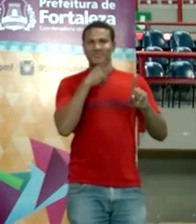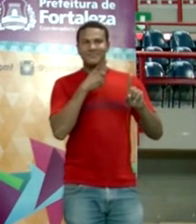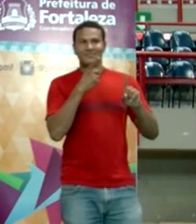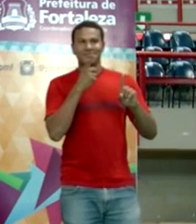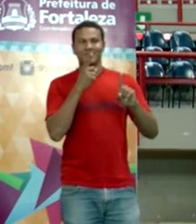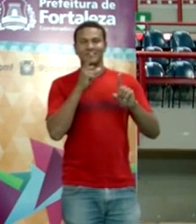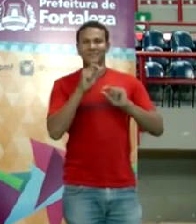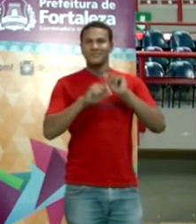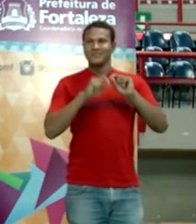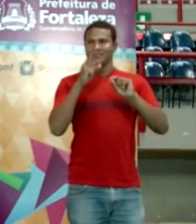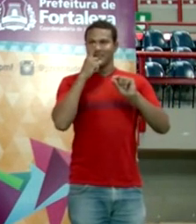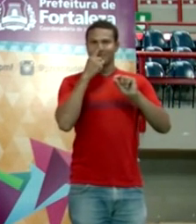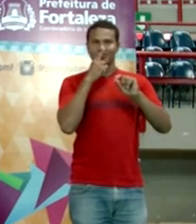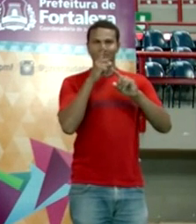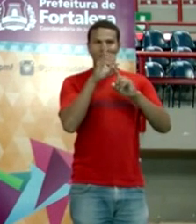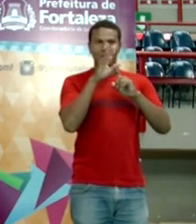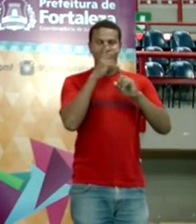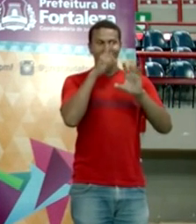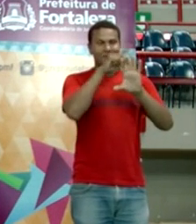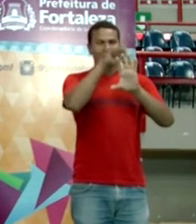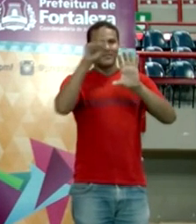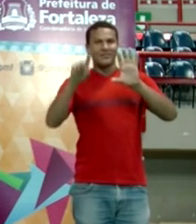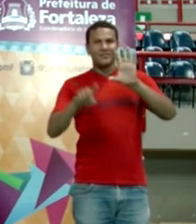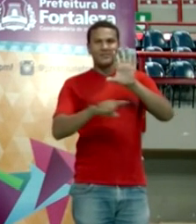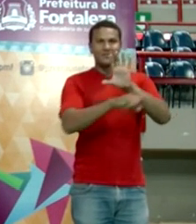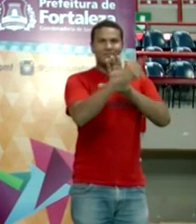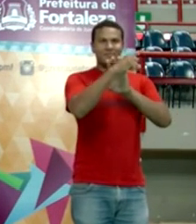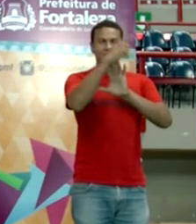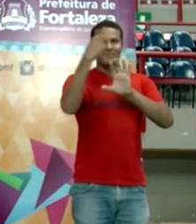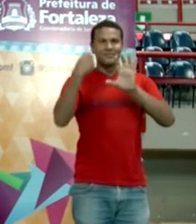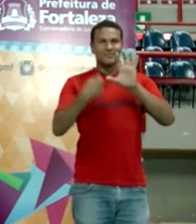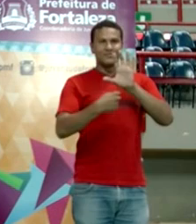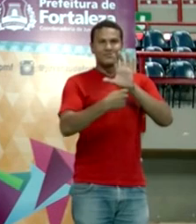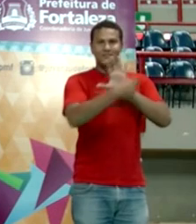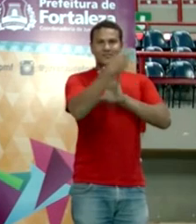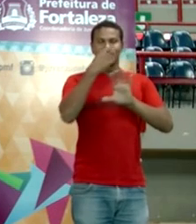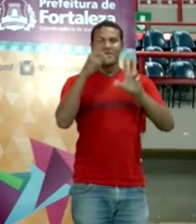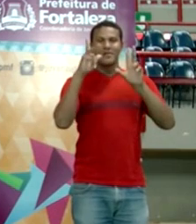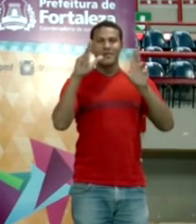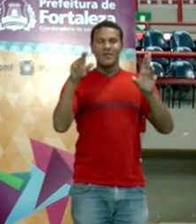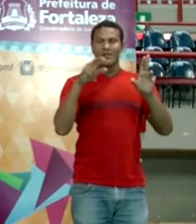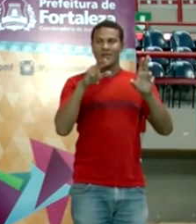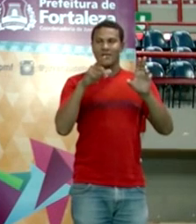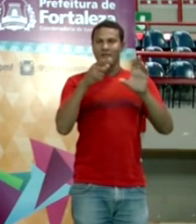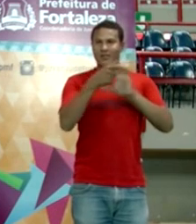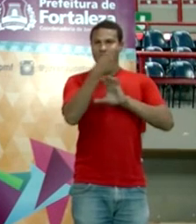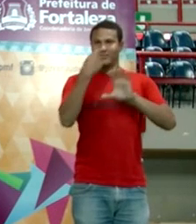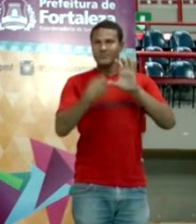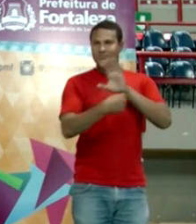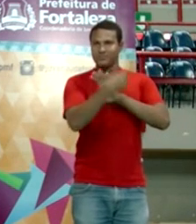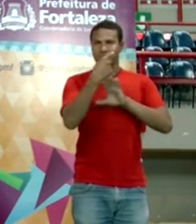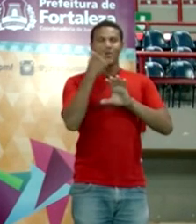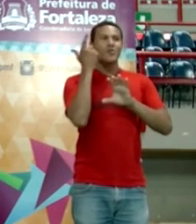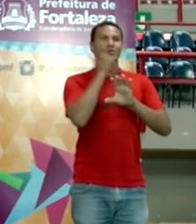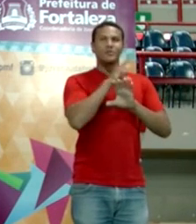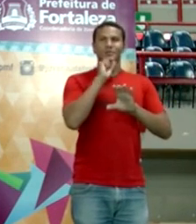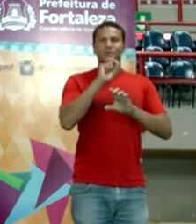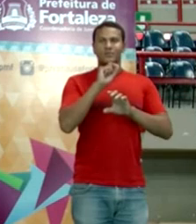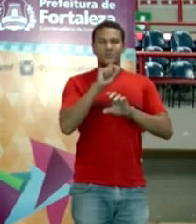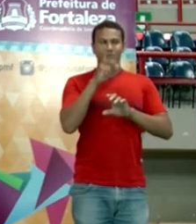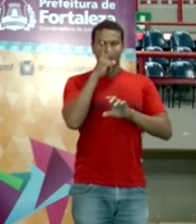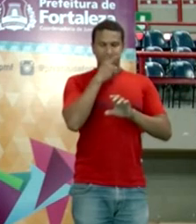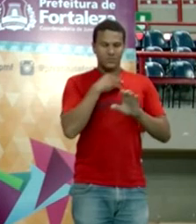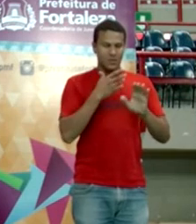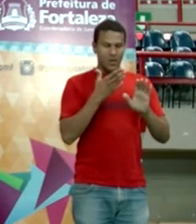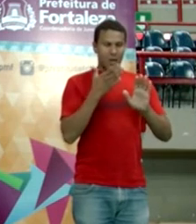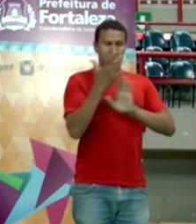verticalmente como uma roda de hamster. A invenção permitia que o leitor fosse de um texto ao outro sem se